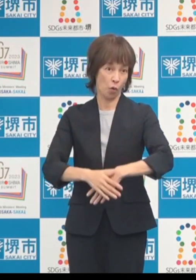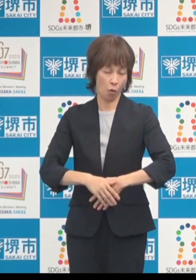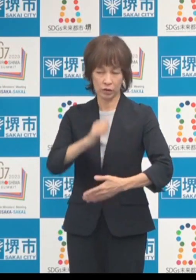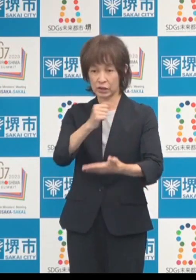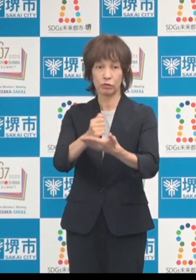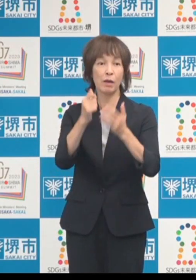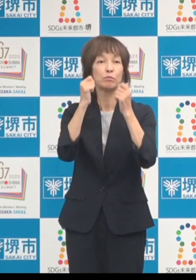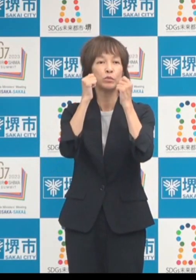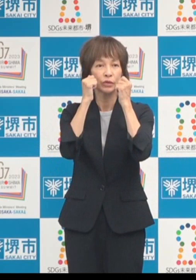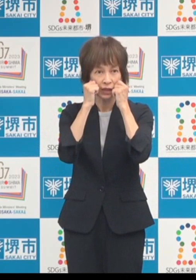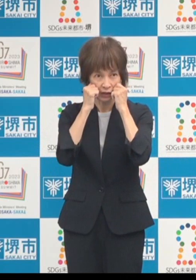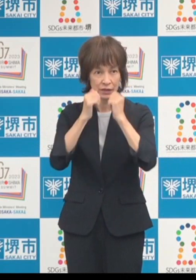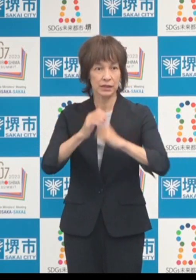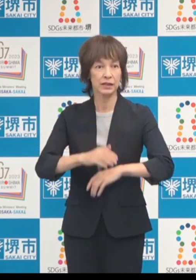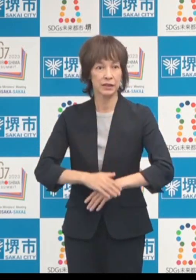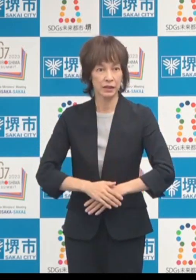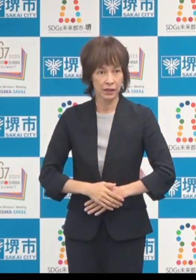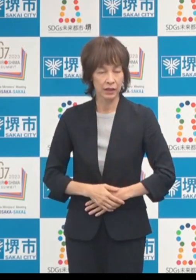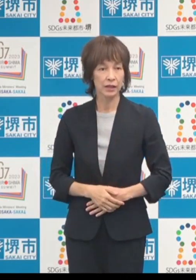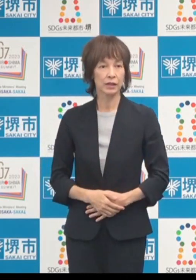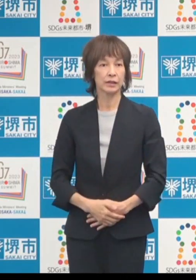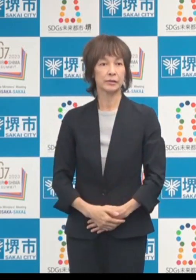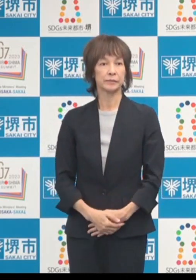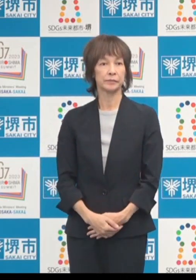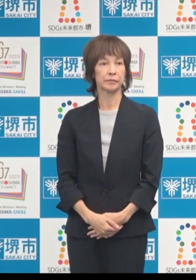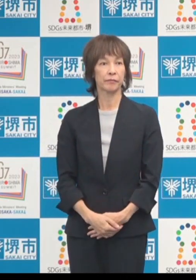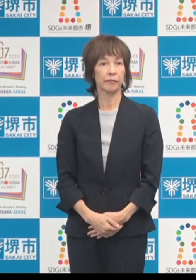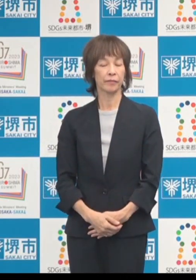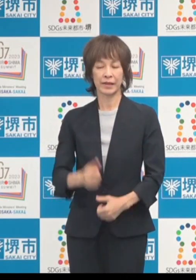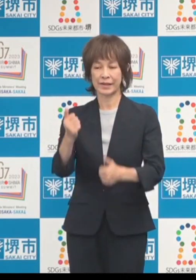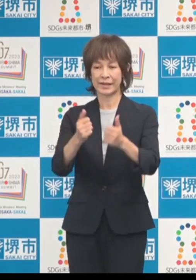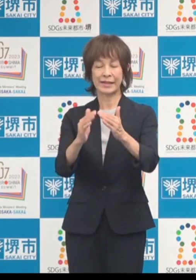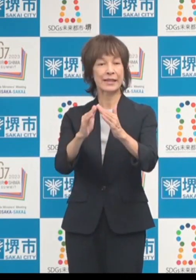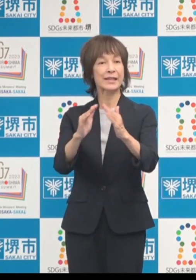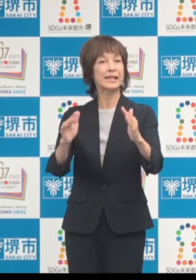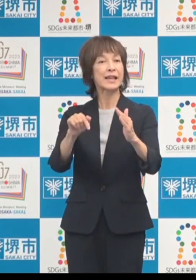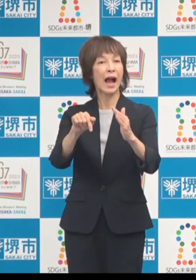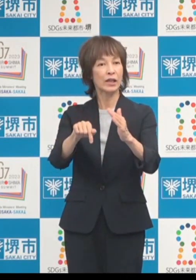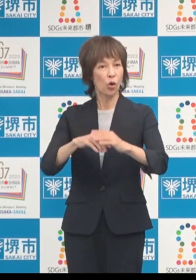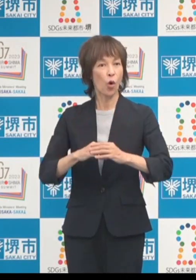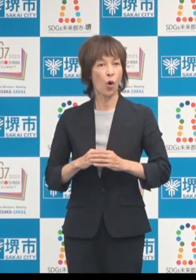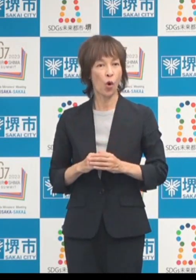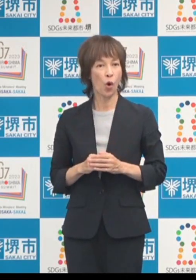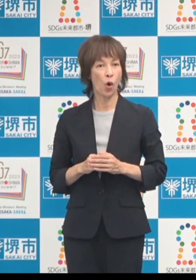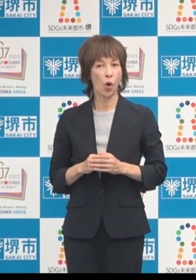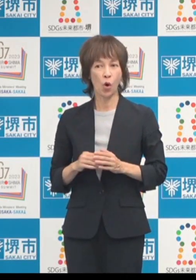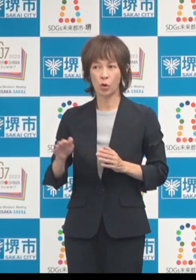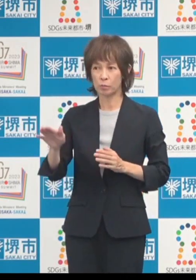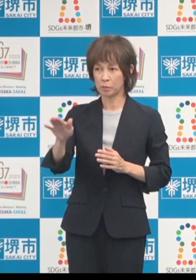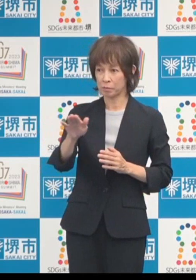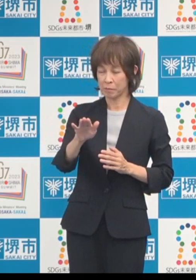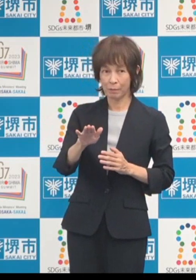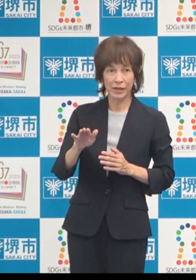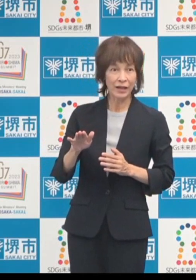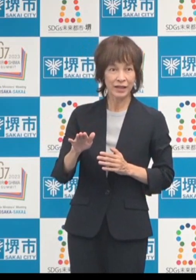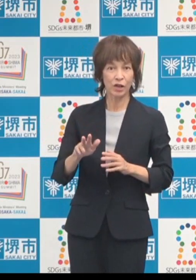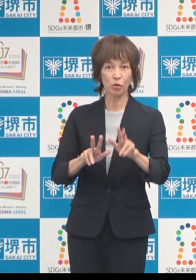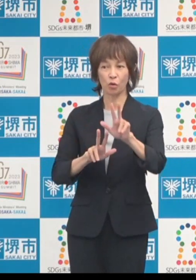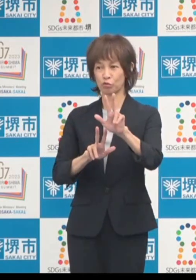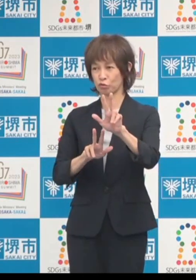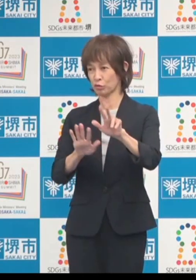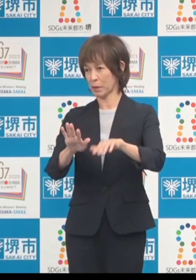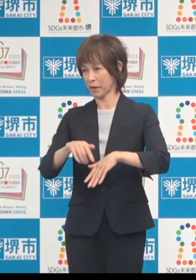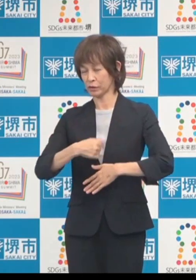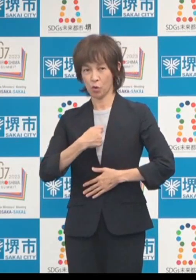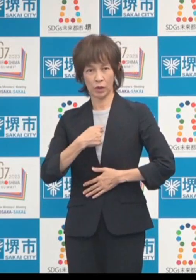、これ議会の皆さんのルールでもありますのでね、私が